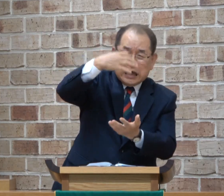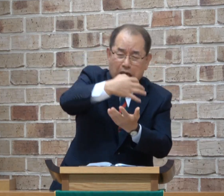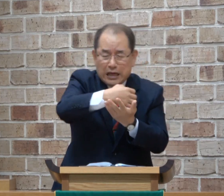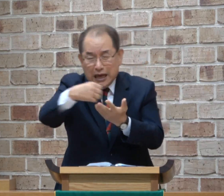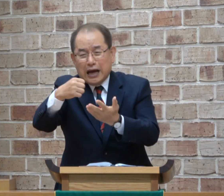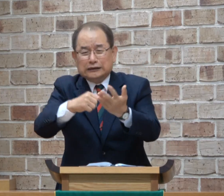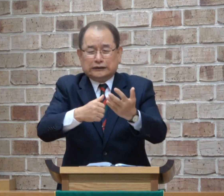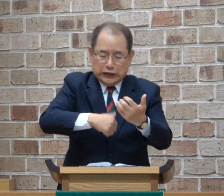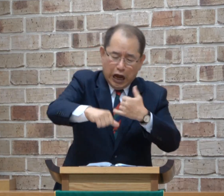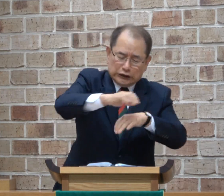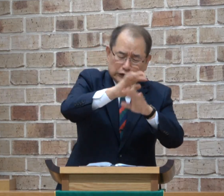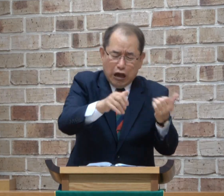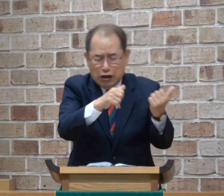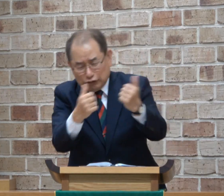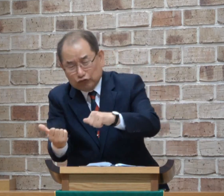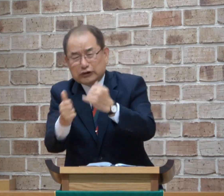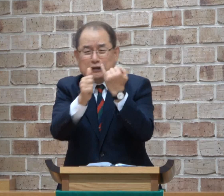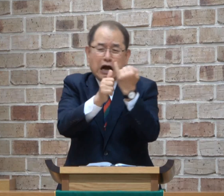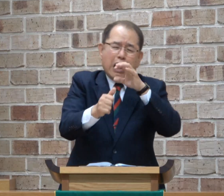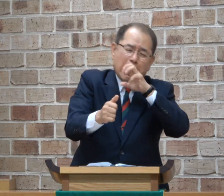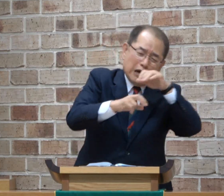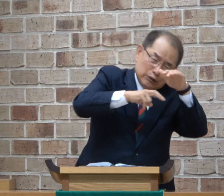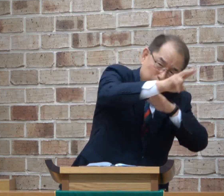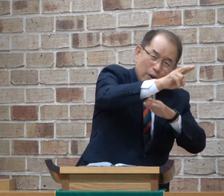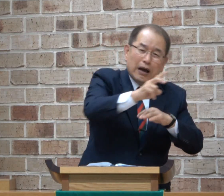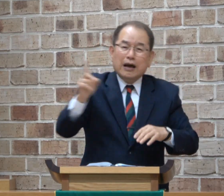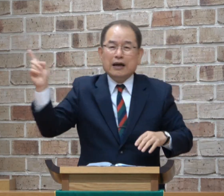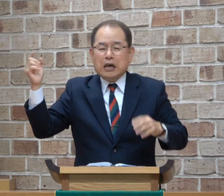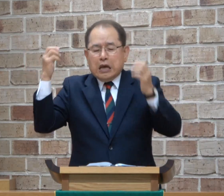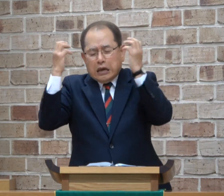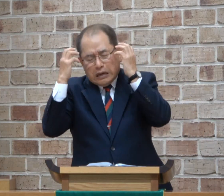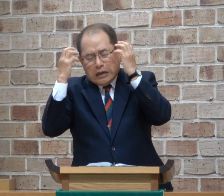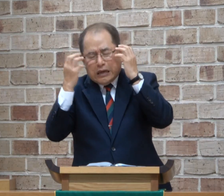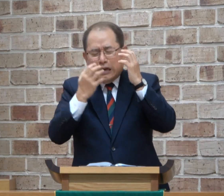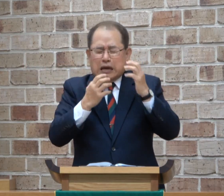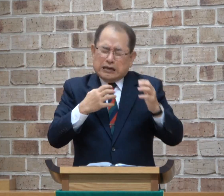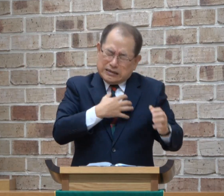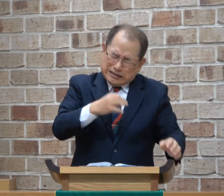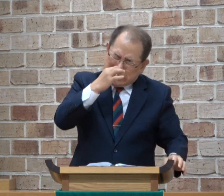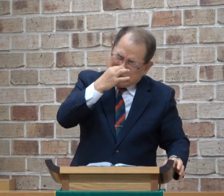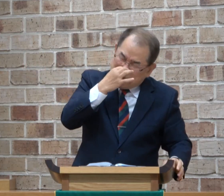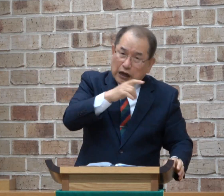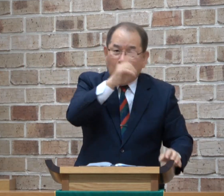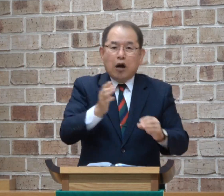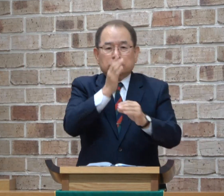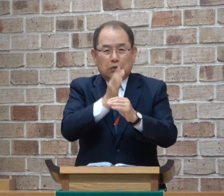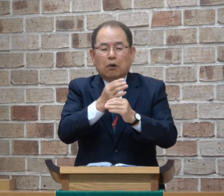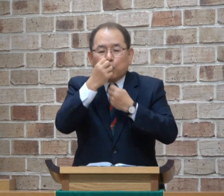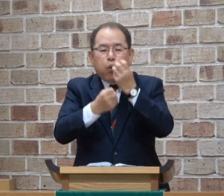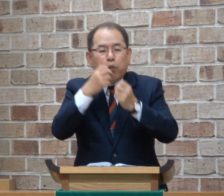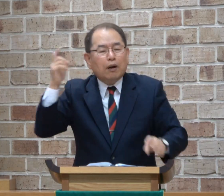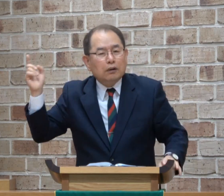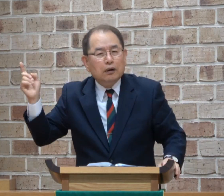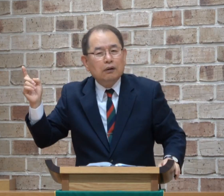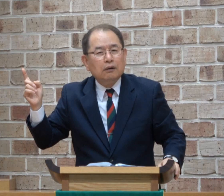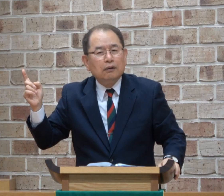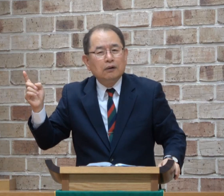죽고 아내는 도망가고 정말 엄청난 고통 가운데서 이런 고백을 합니다. 내 몸이